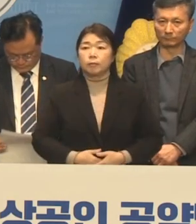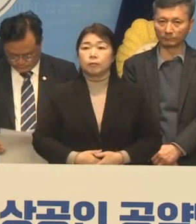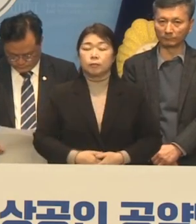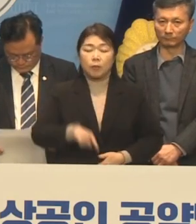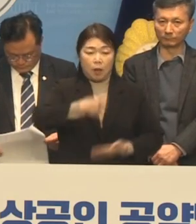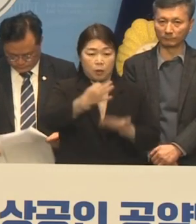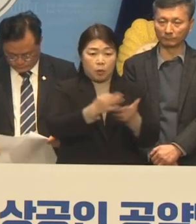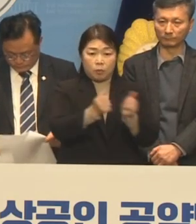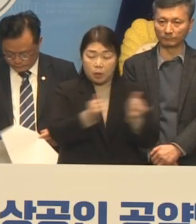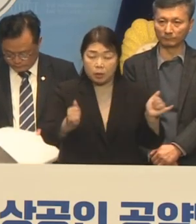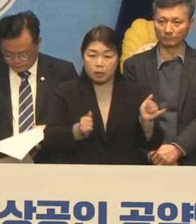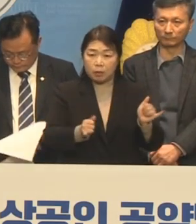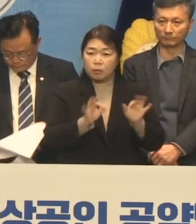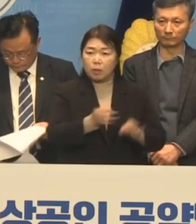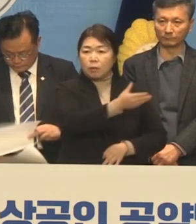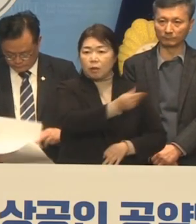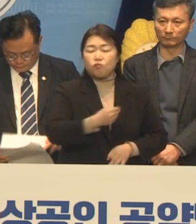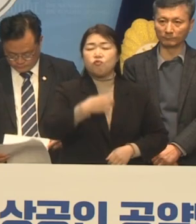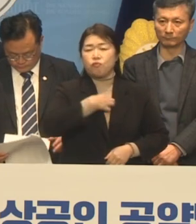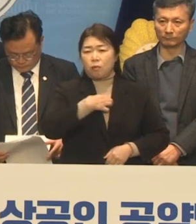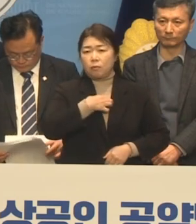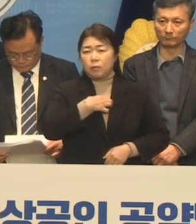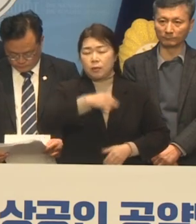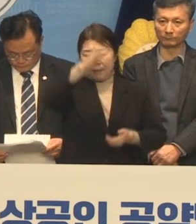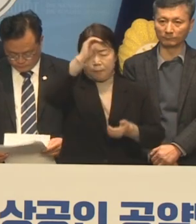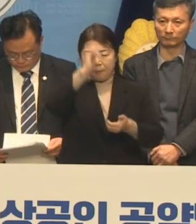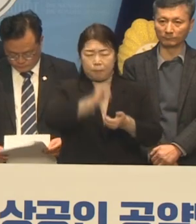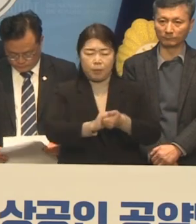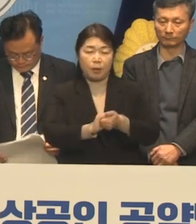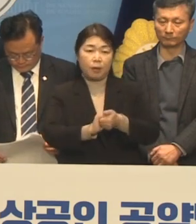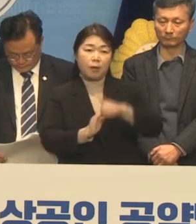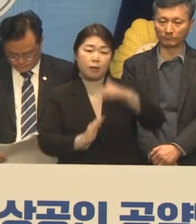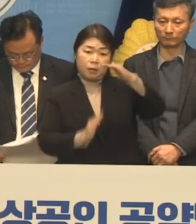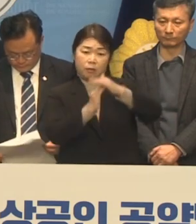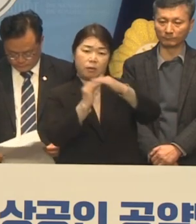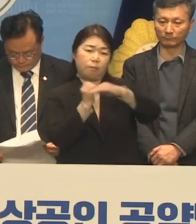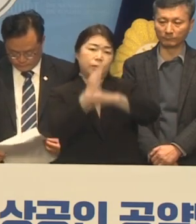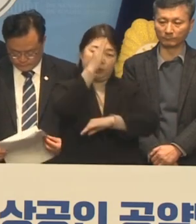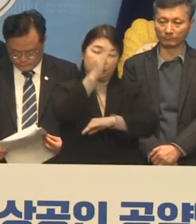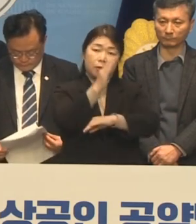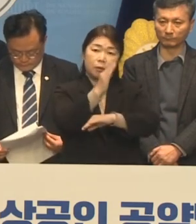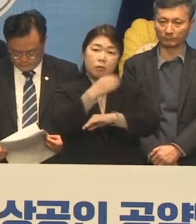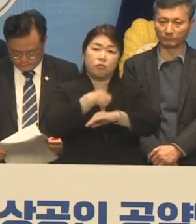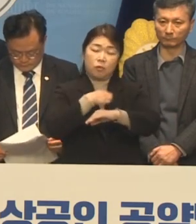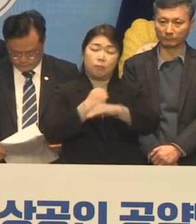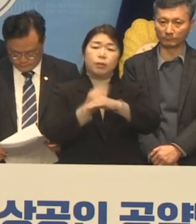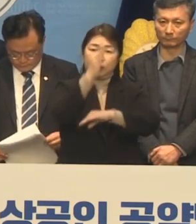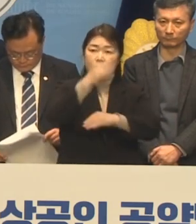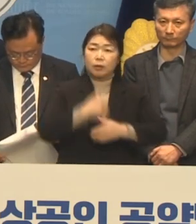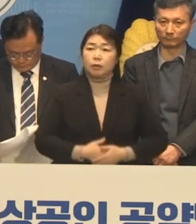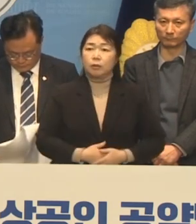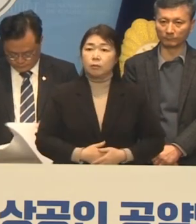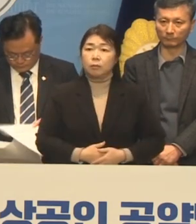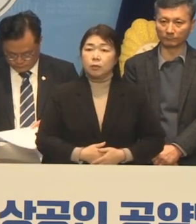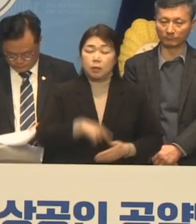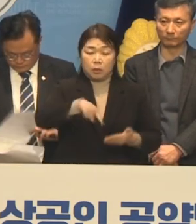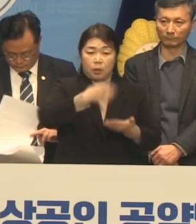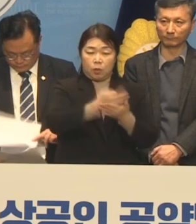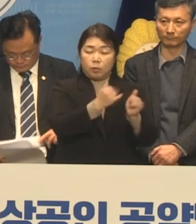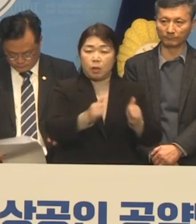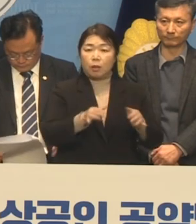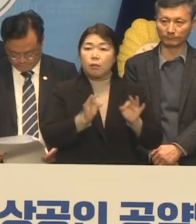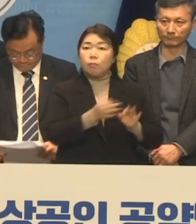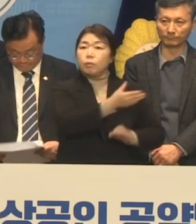자영업 대출 위험은 이미 임계점을 넘은 상태입니다. 자영업자 대출은 1000조가 넘었고